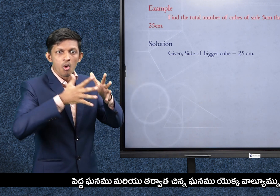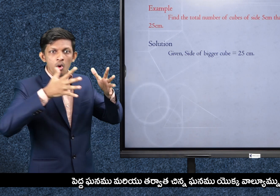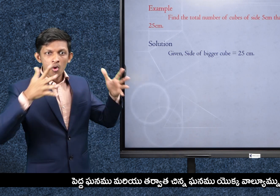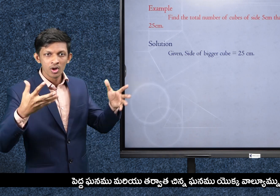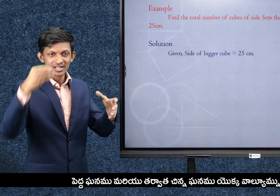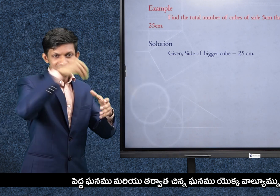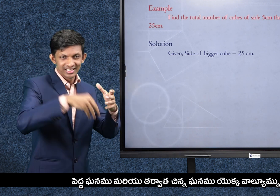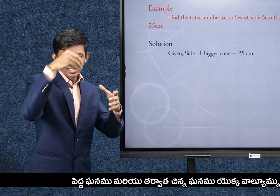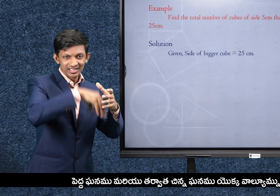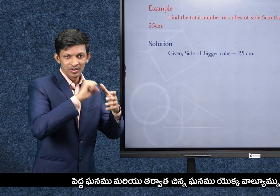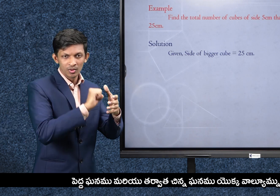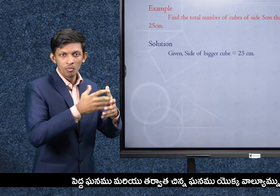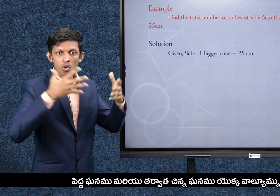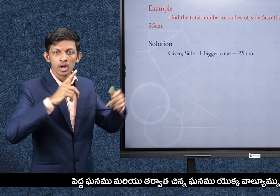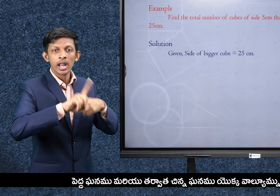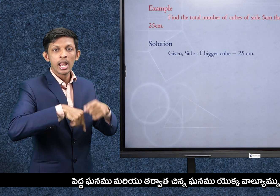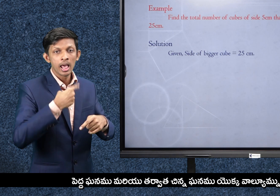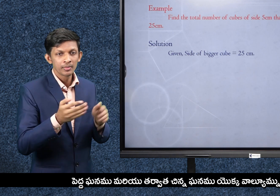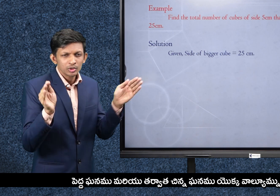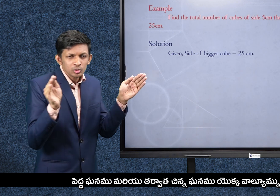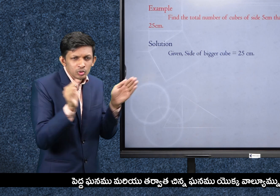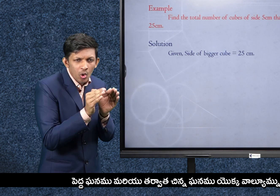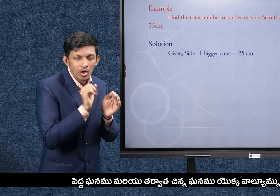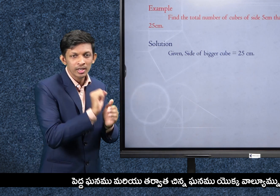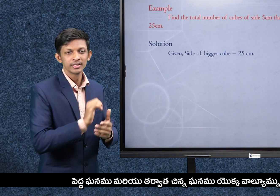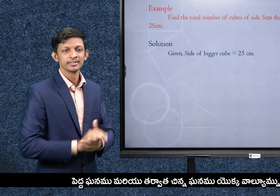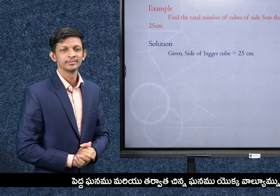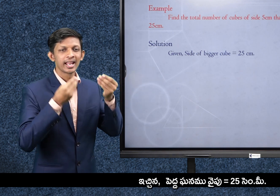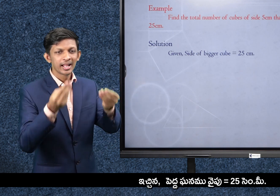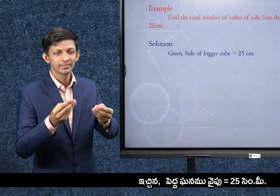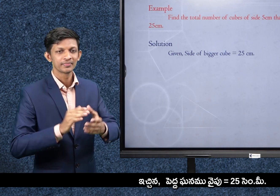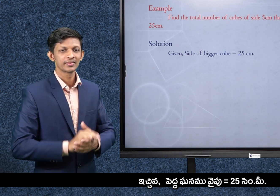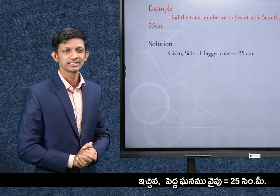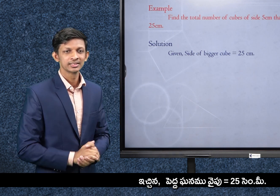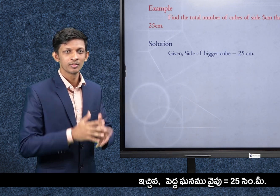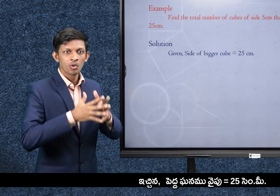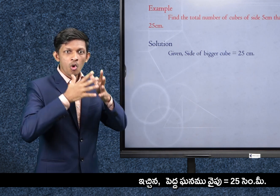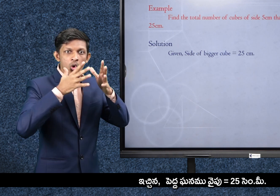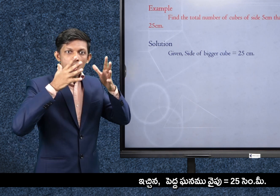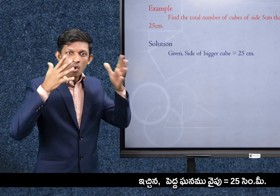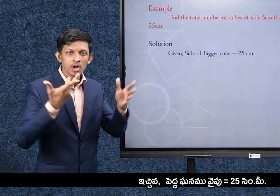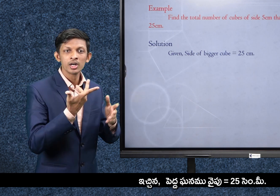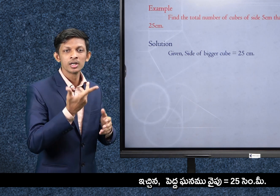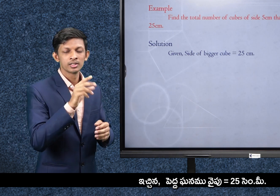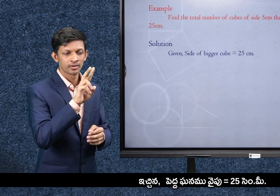తరువాత చిన్న ఘనము యొక్క వాల్యూమ్ను కనుగొంటాము. పెద్ద ఘనము సైడ్ = 25